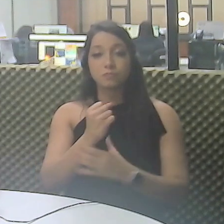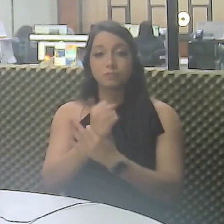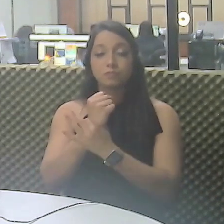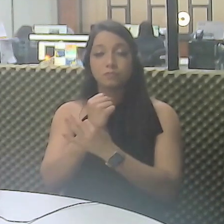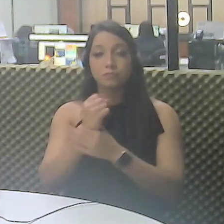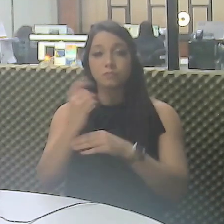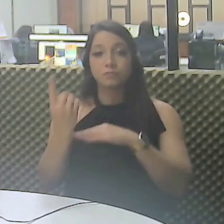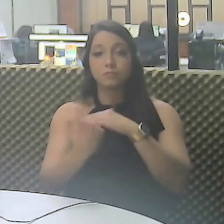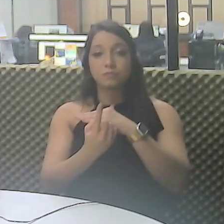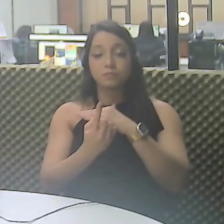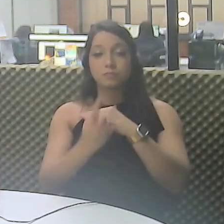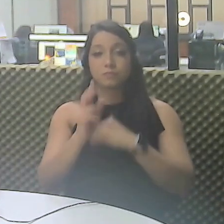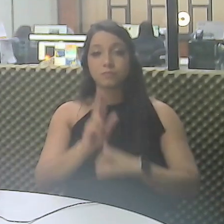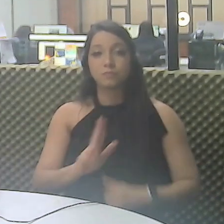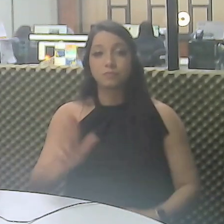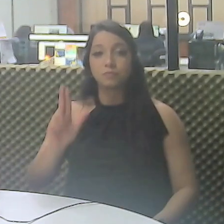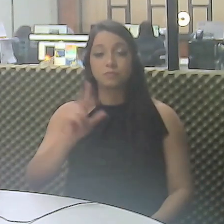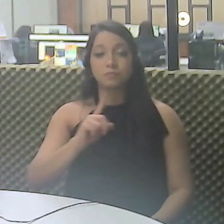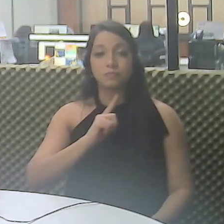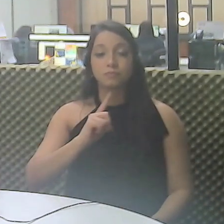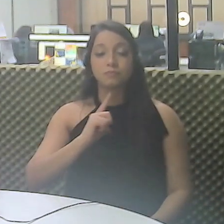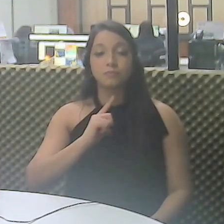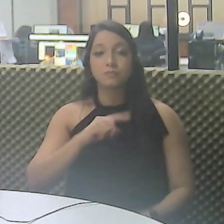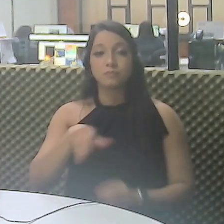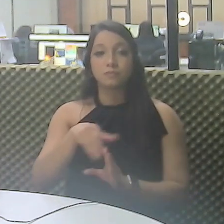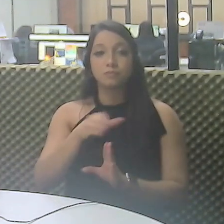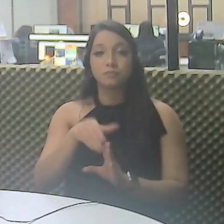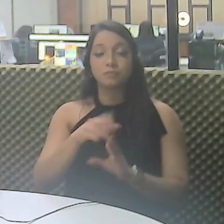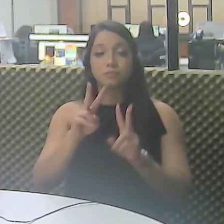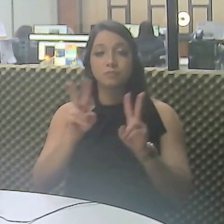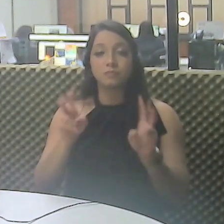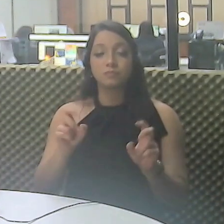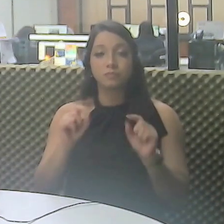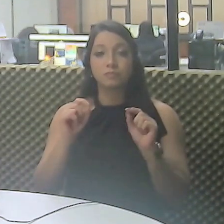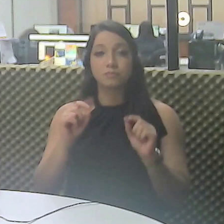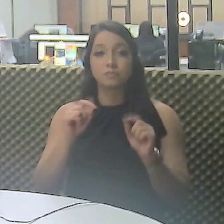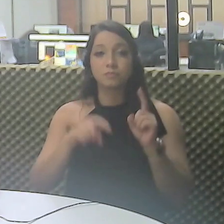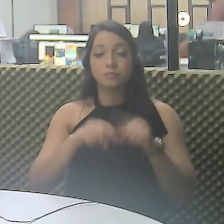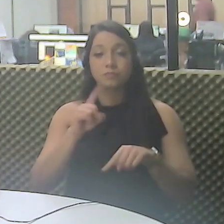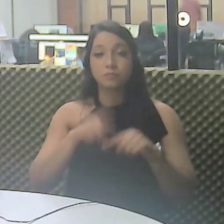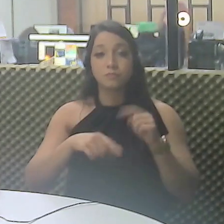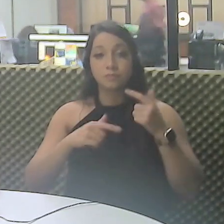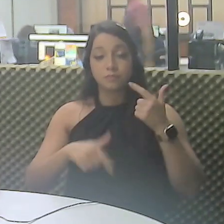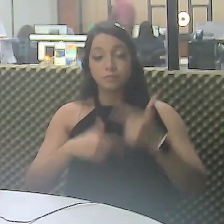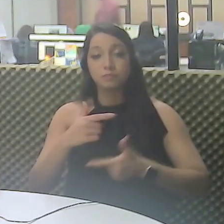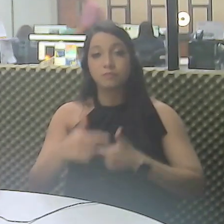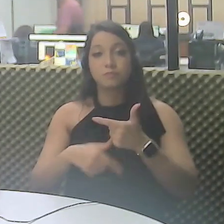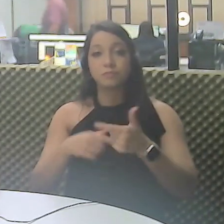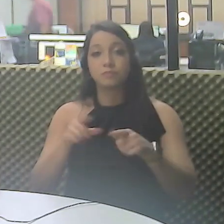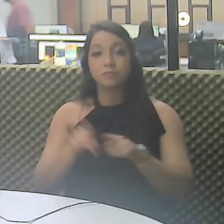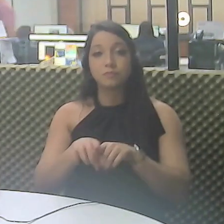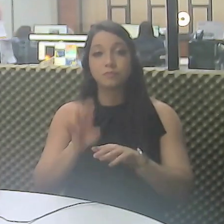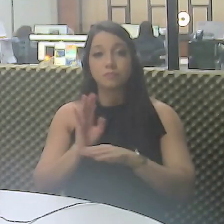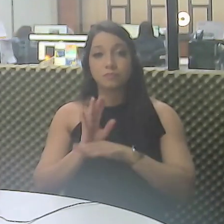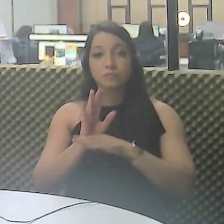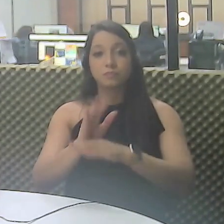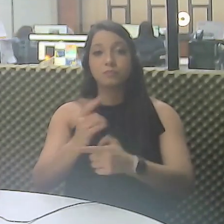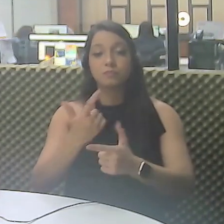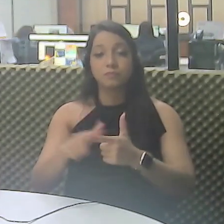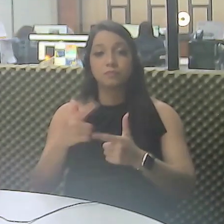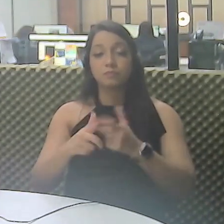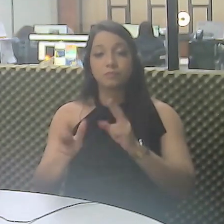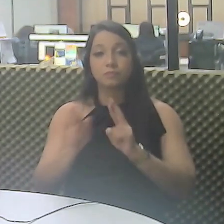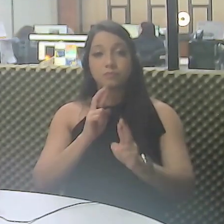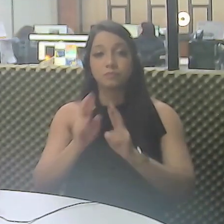Defesa do Consumidor de Uberlândia oferece orientações sobre questões relacionadas a produtos e serviços e auxílio para resolver problemas